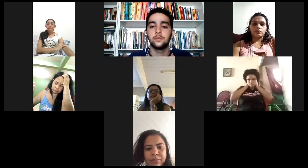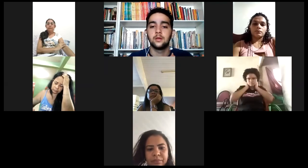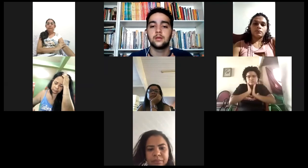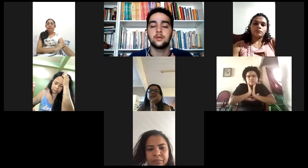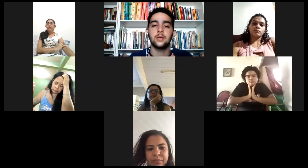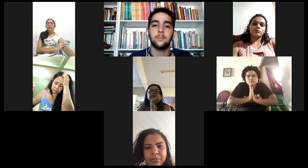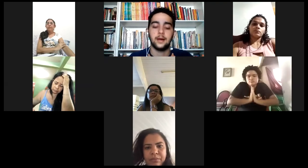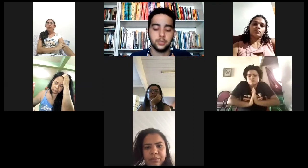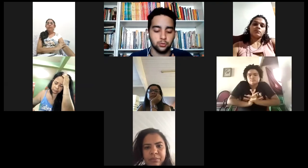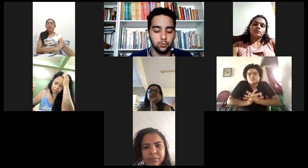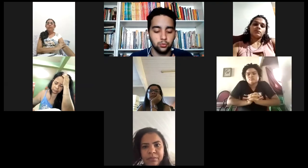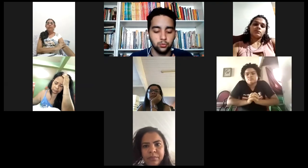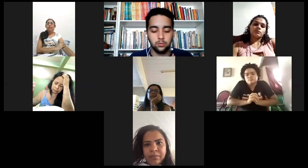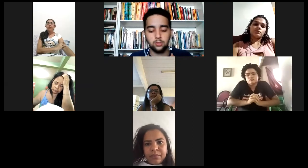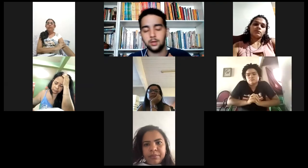parte